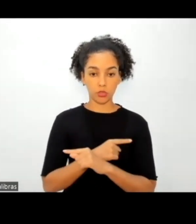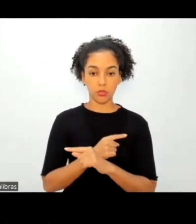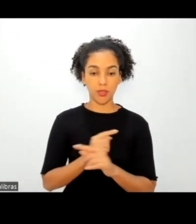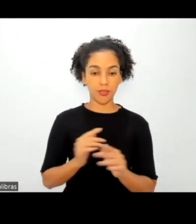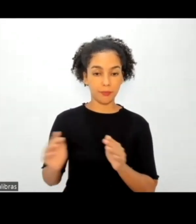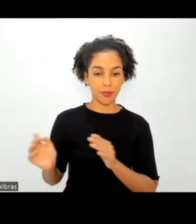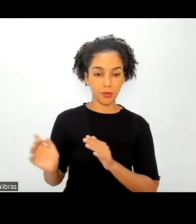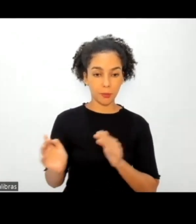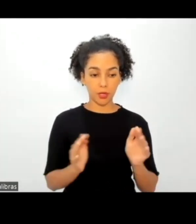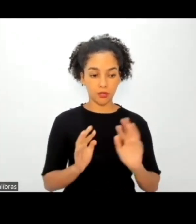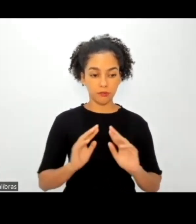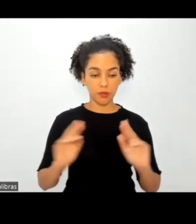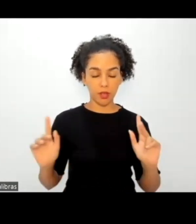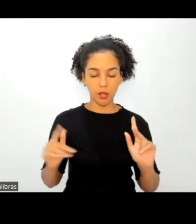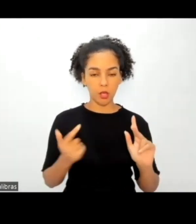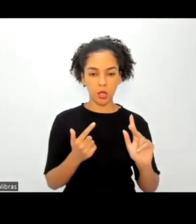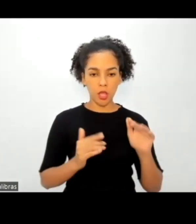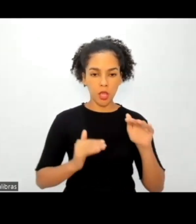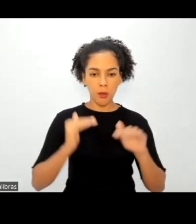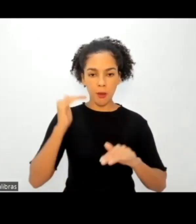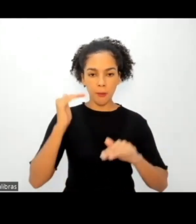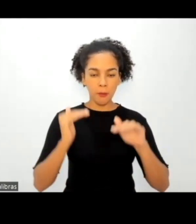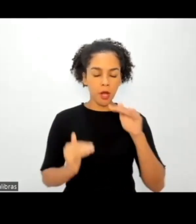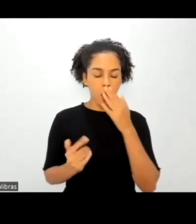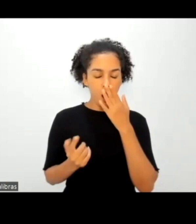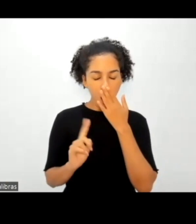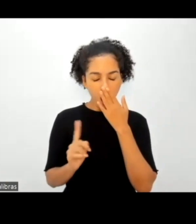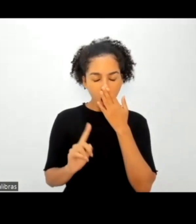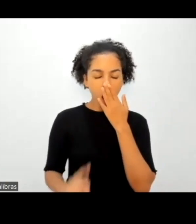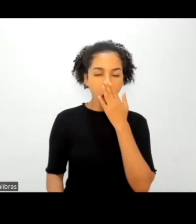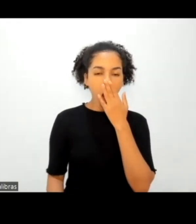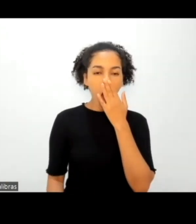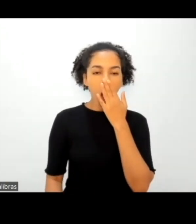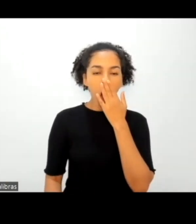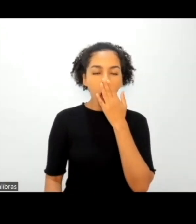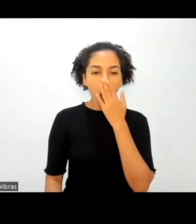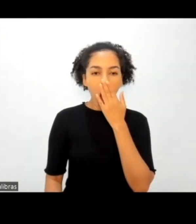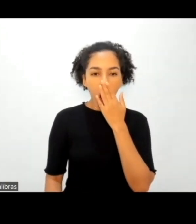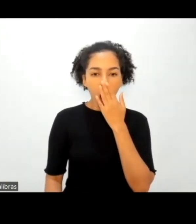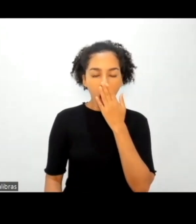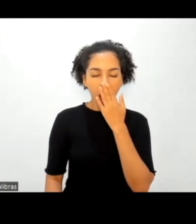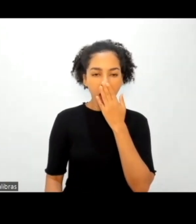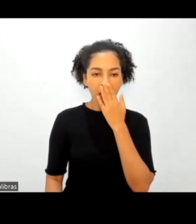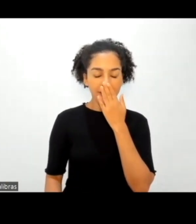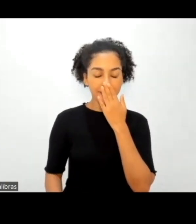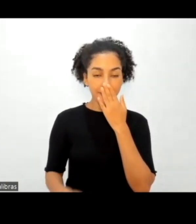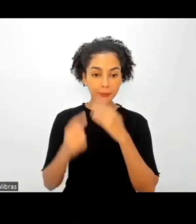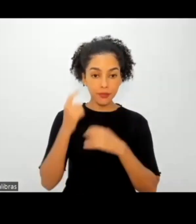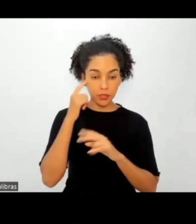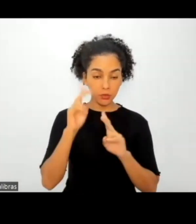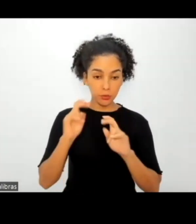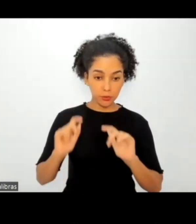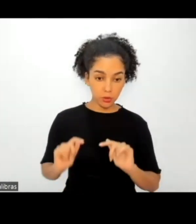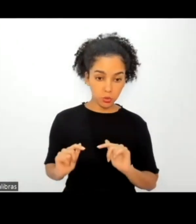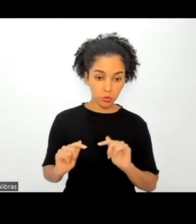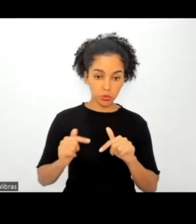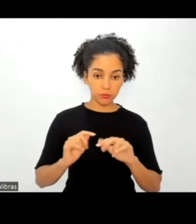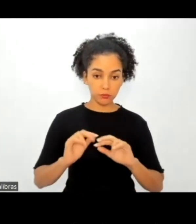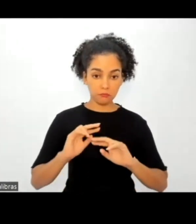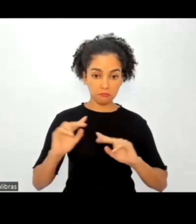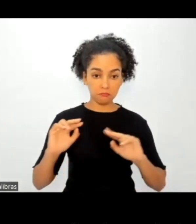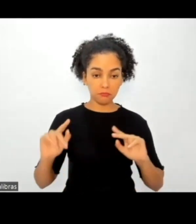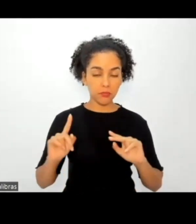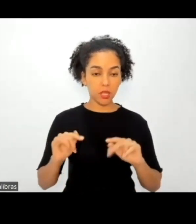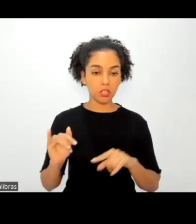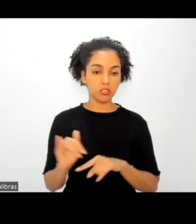uma hierarquização, né? Supor que são lutas, né, desarticuladas, isso é estratégico